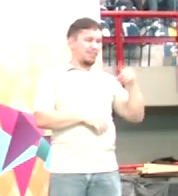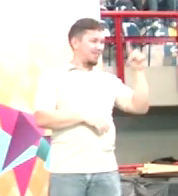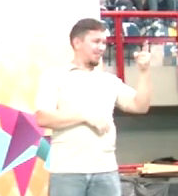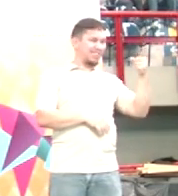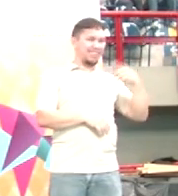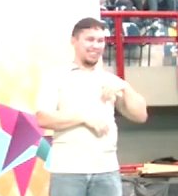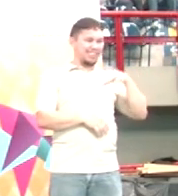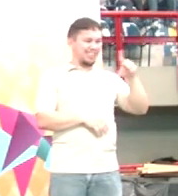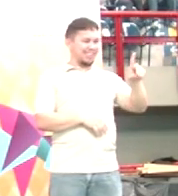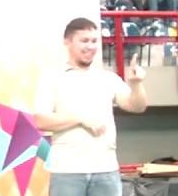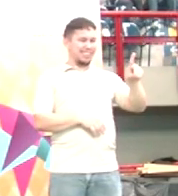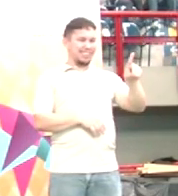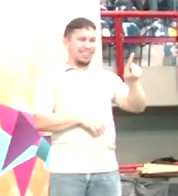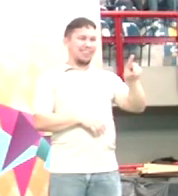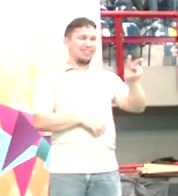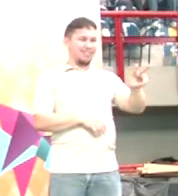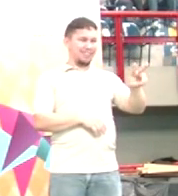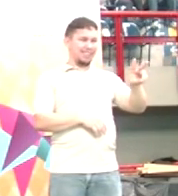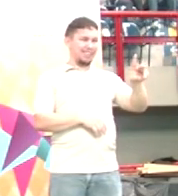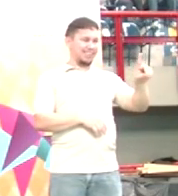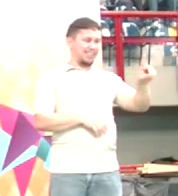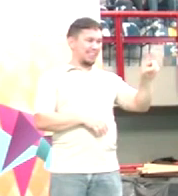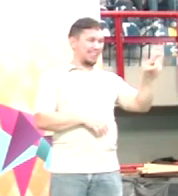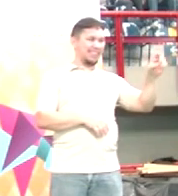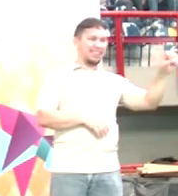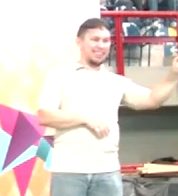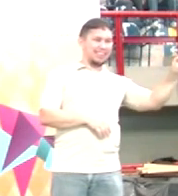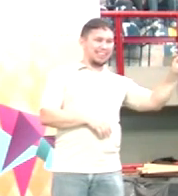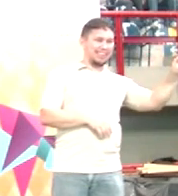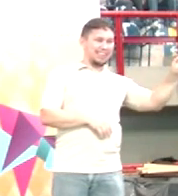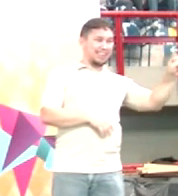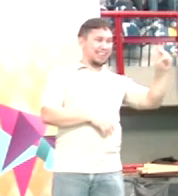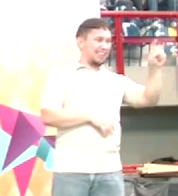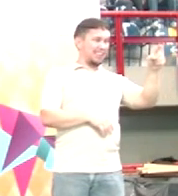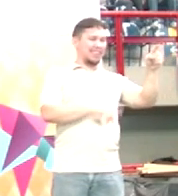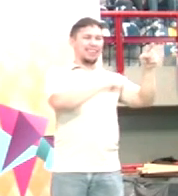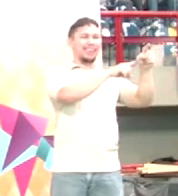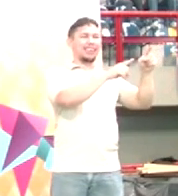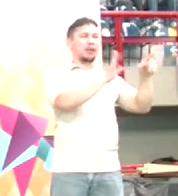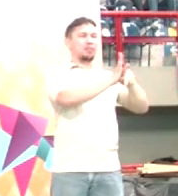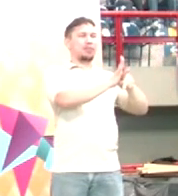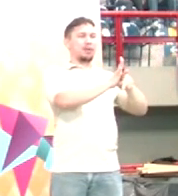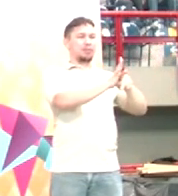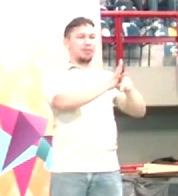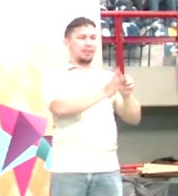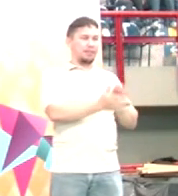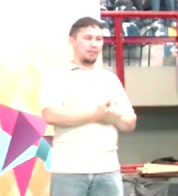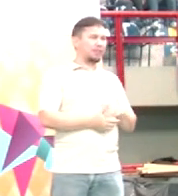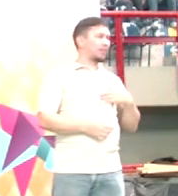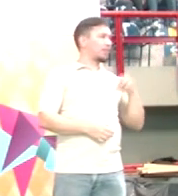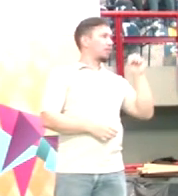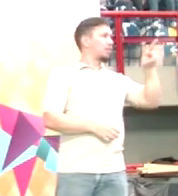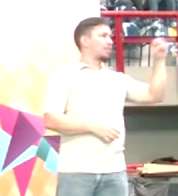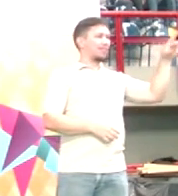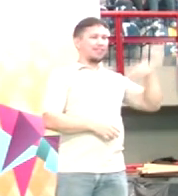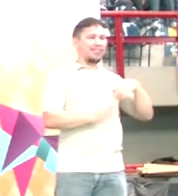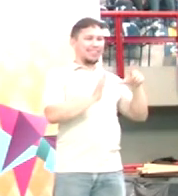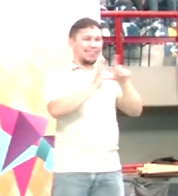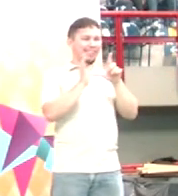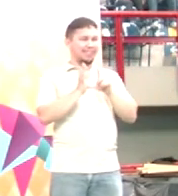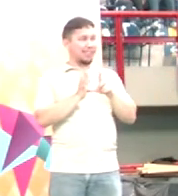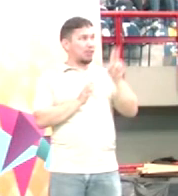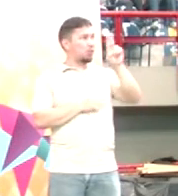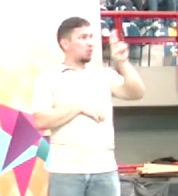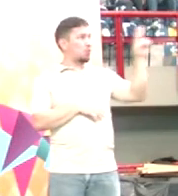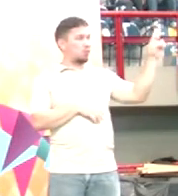é usado da língua inglesa para dar ideia de posse. Você passa em determinados comércios, aí tem o nome de